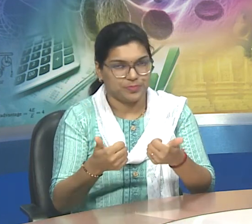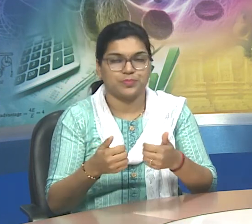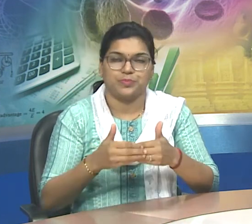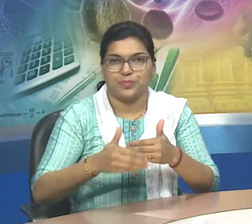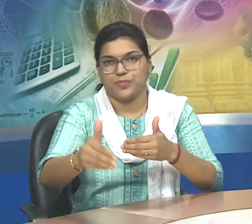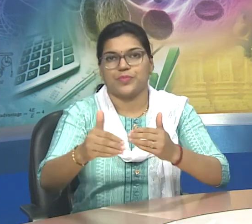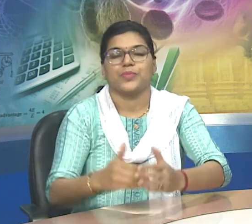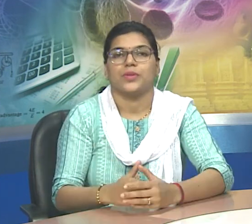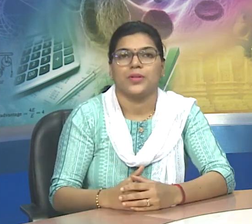खाली स्थानों को भरना है।